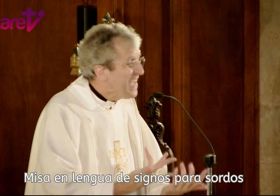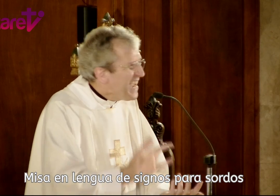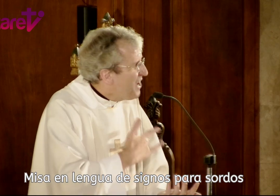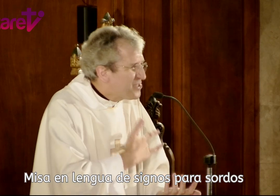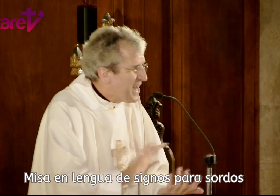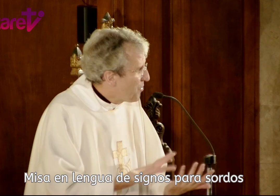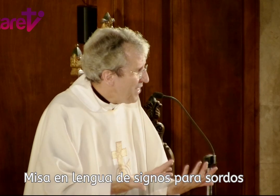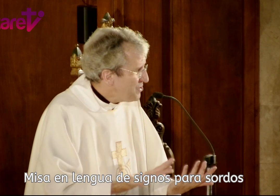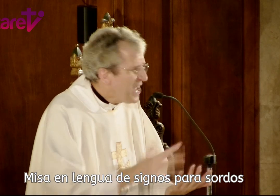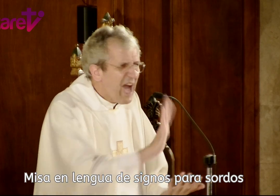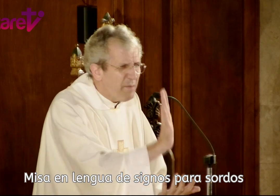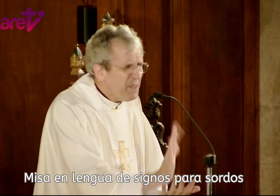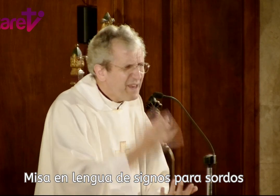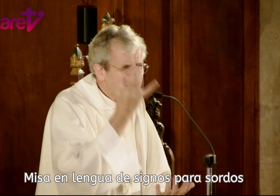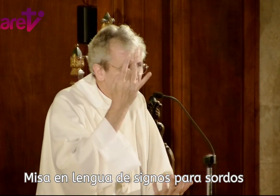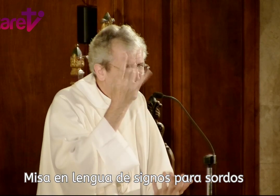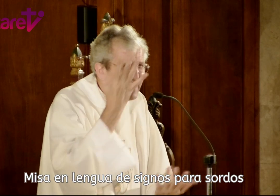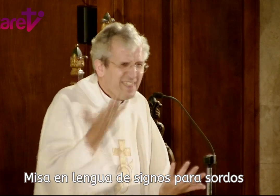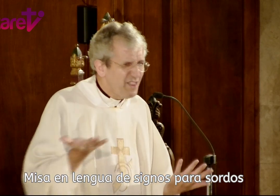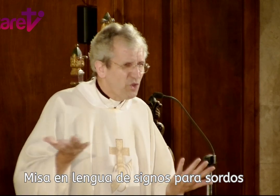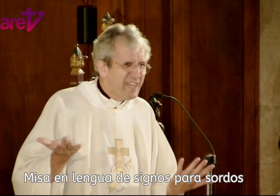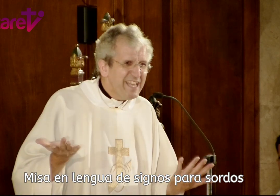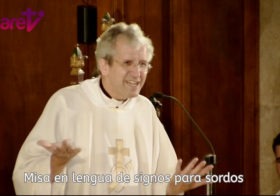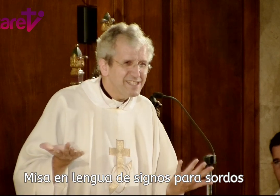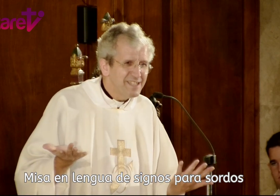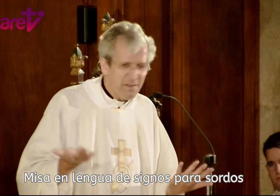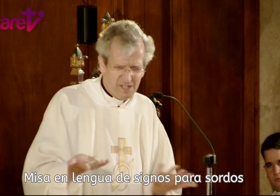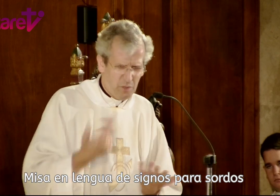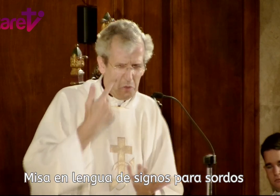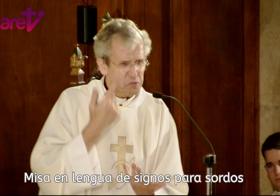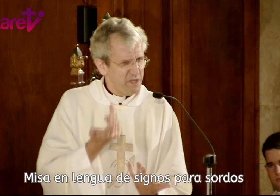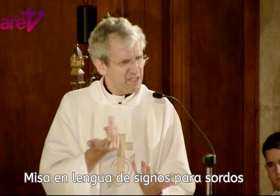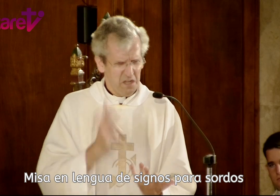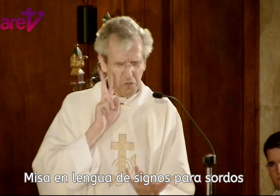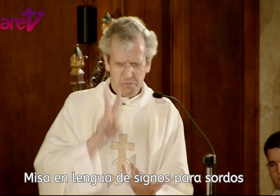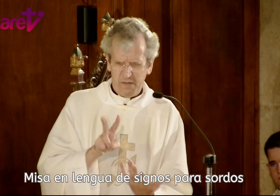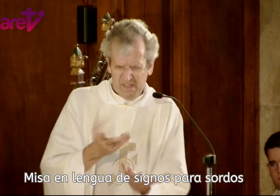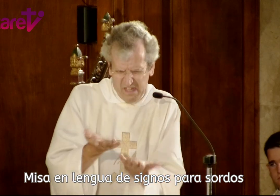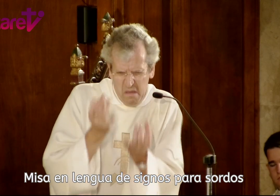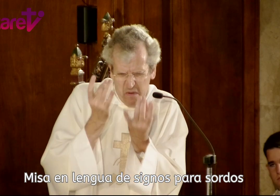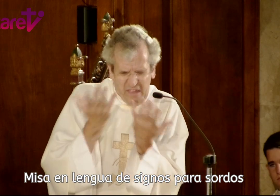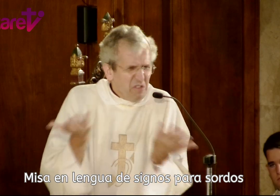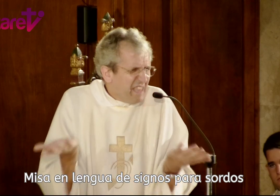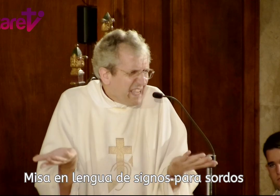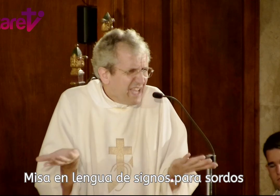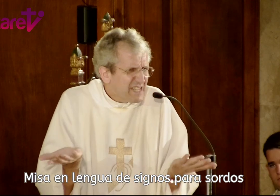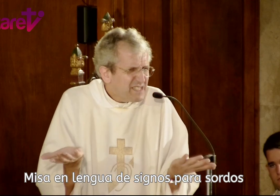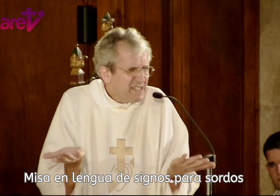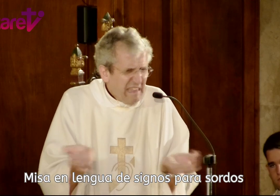Y los enamorados a veces parece que hacen tonterías. A veces cuando los ves y los observas dices, pero qué tonterías.